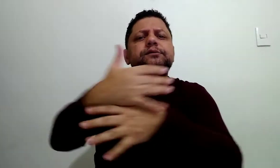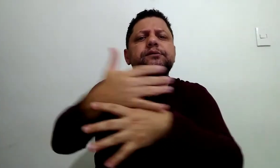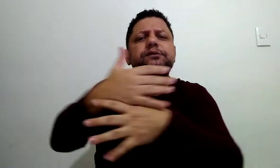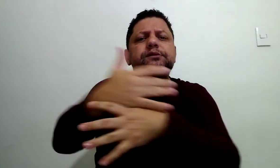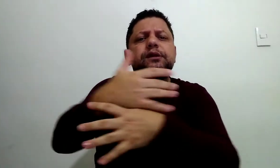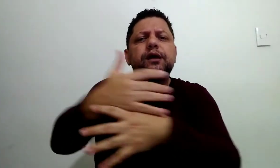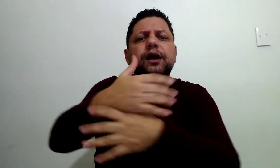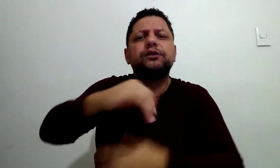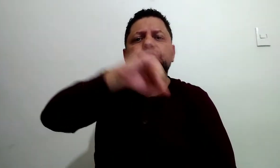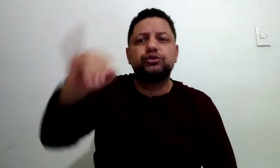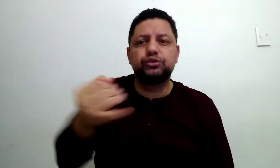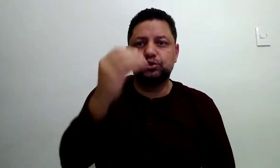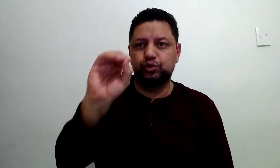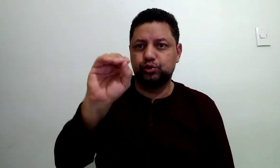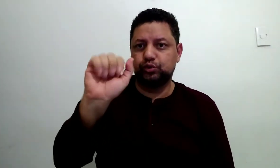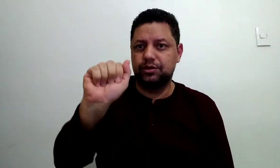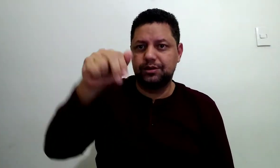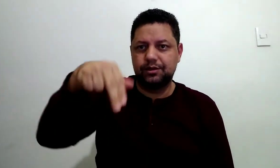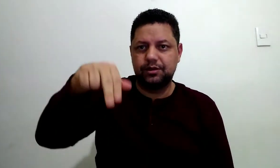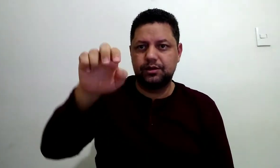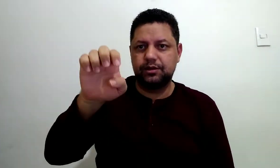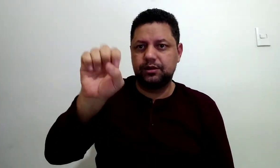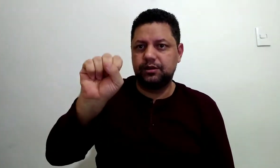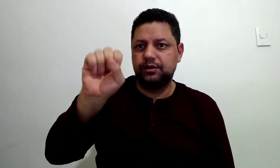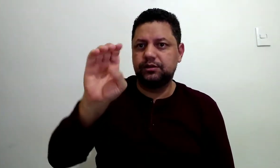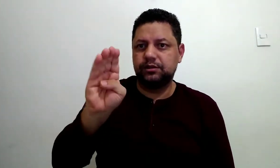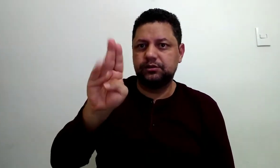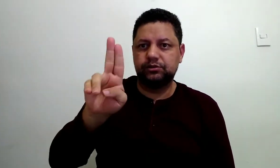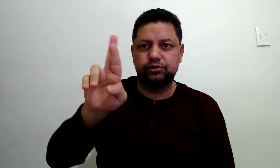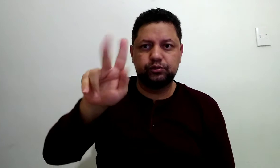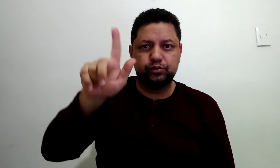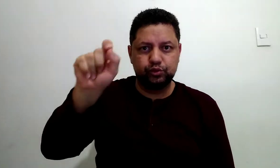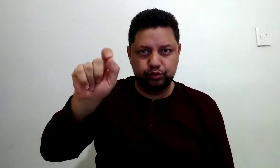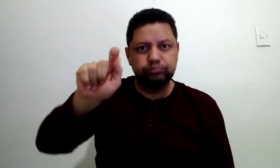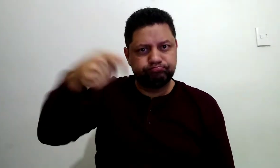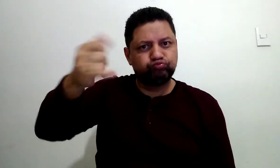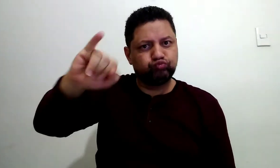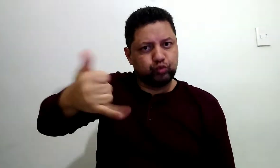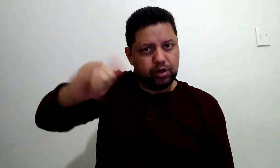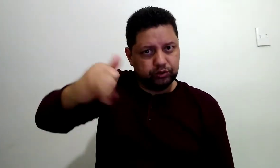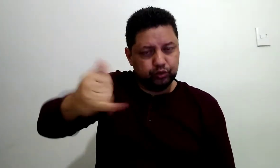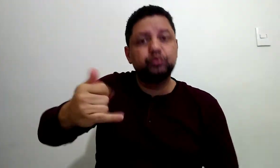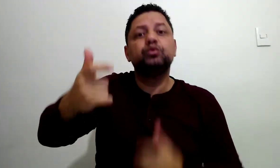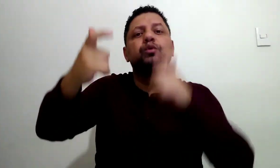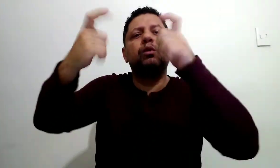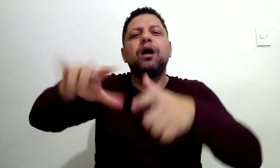professor da universidade na cidade de Joanesburgo, na África do Sul,